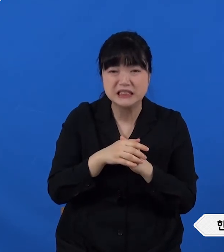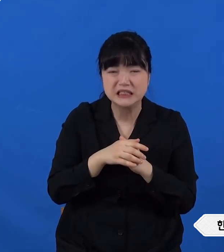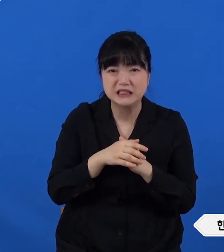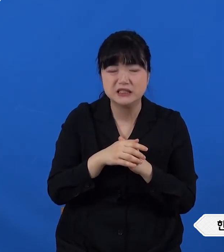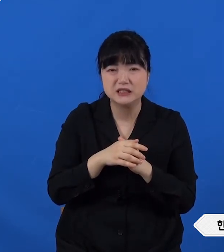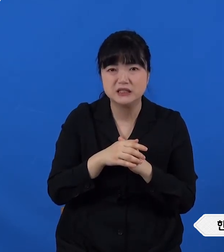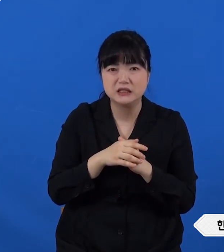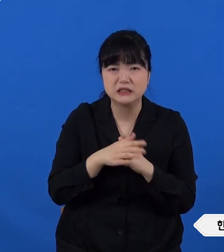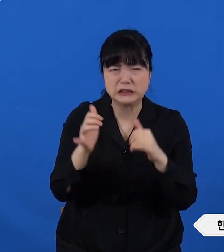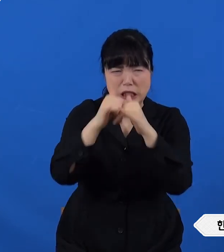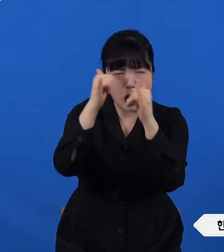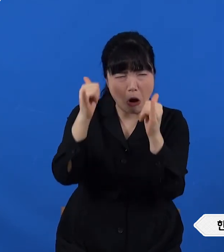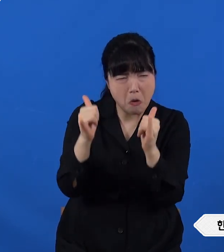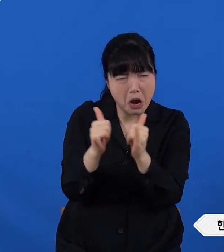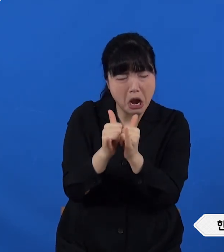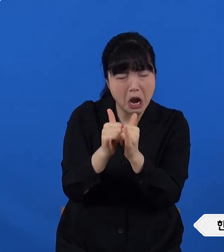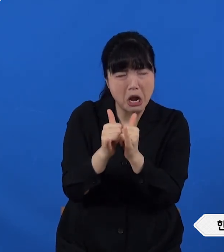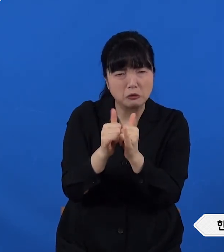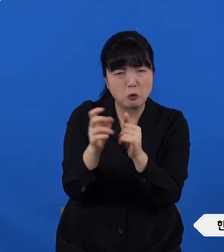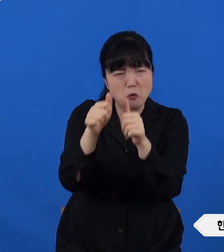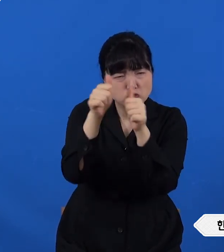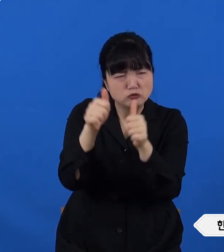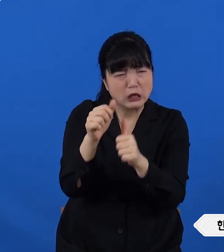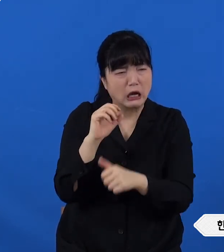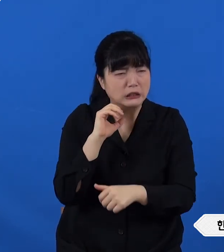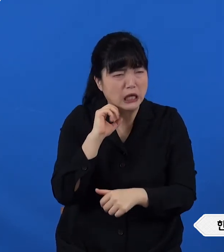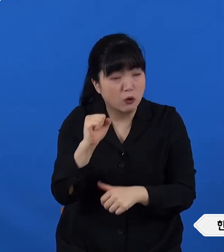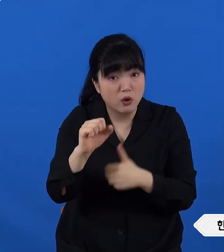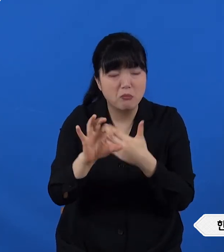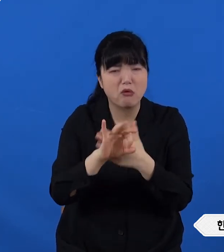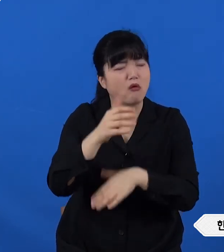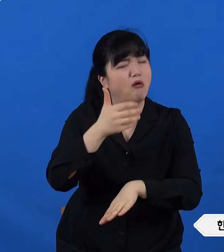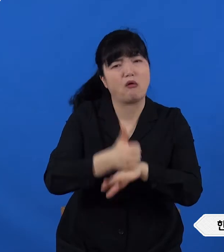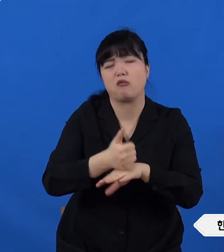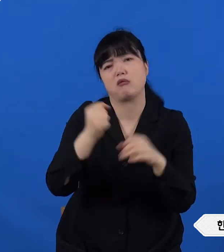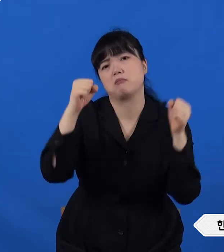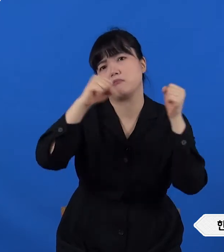이 우상에 사로잡혀 있는 사회는 망할 수밖에 없습니다.